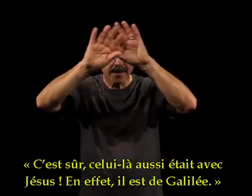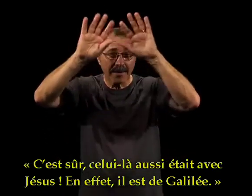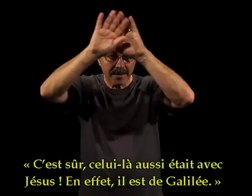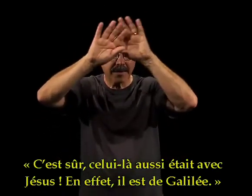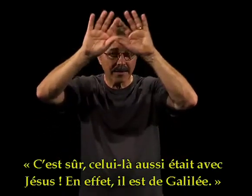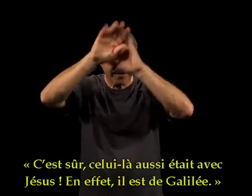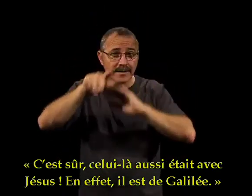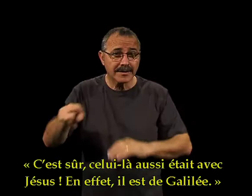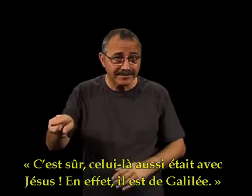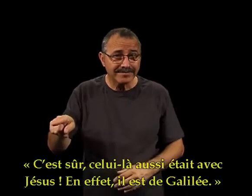Galilée. »